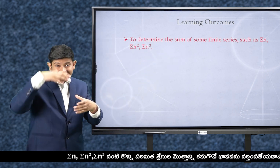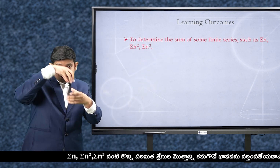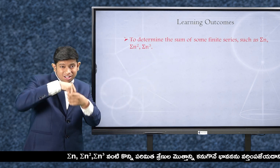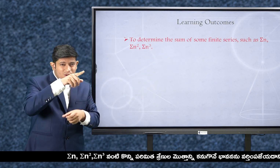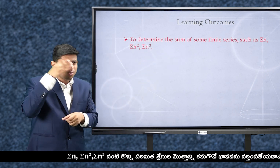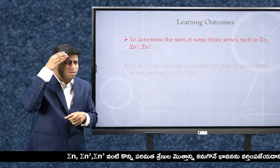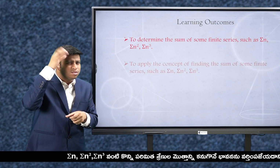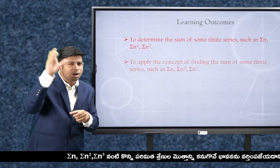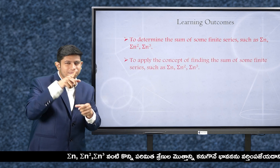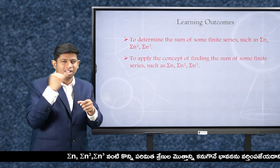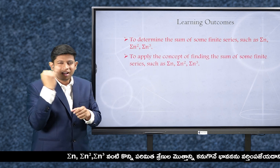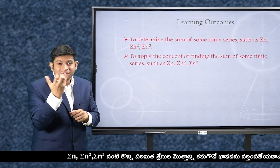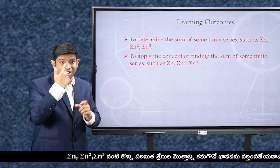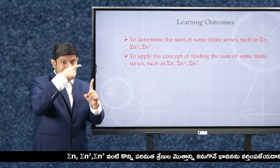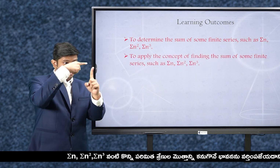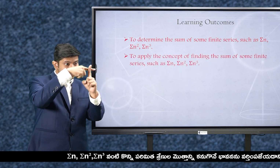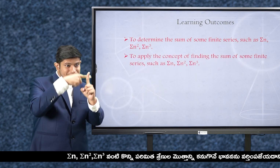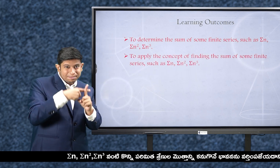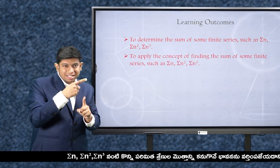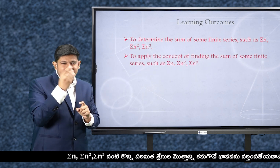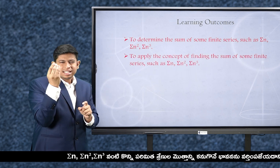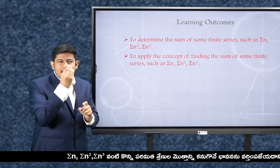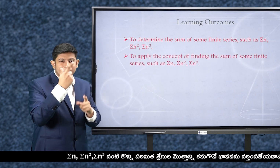కనుగొనే భావనను వర్తింపజేయడానికి